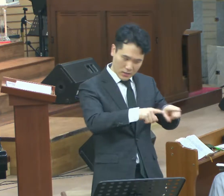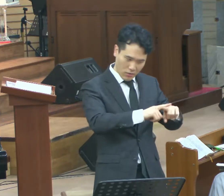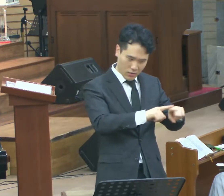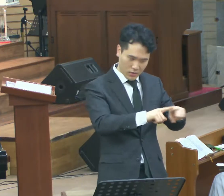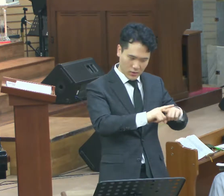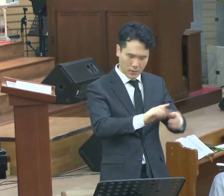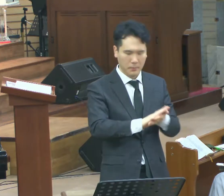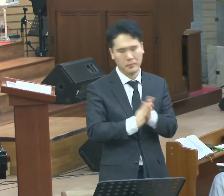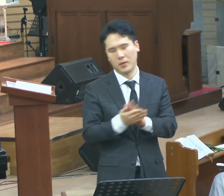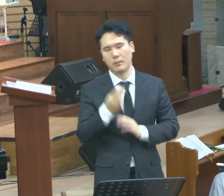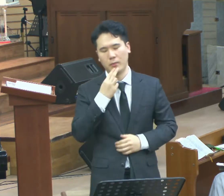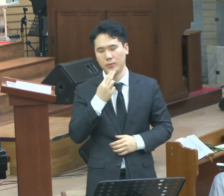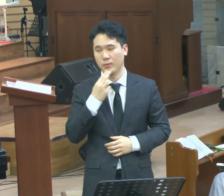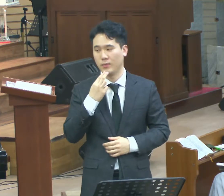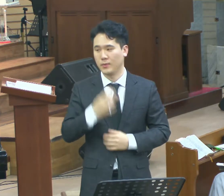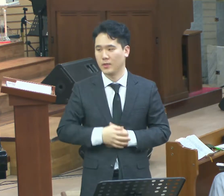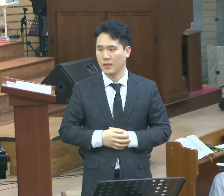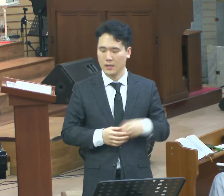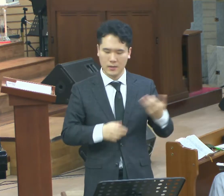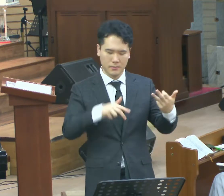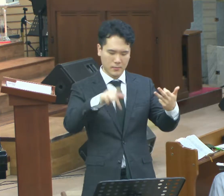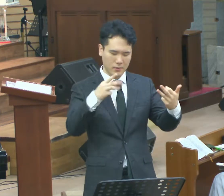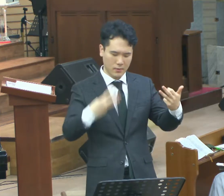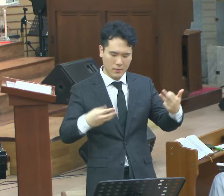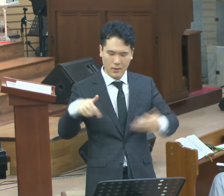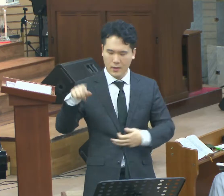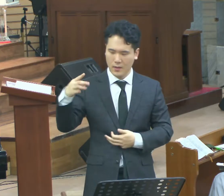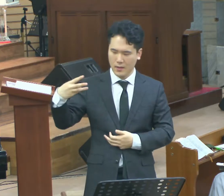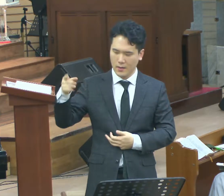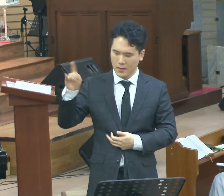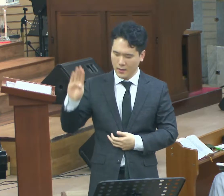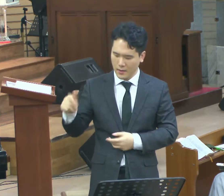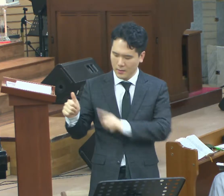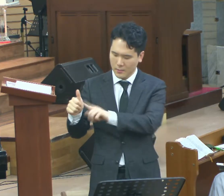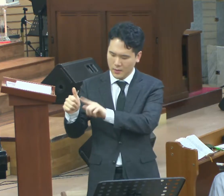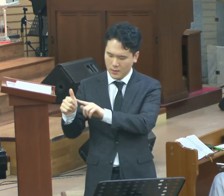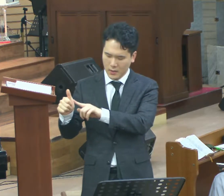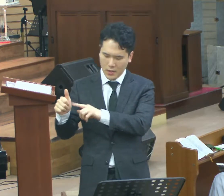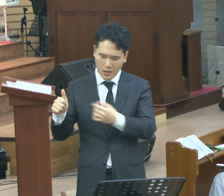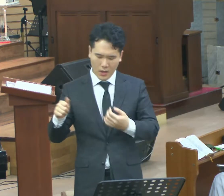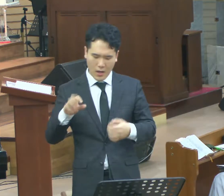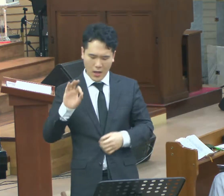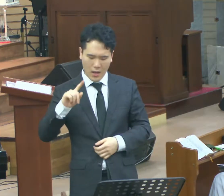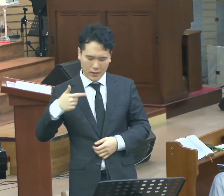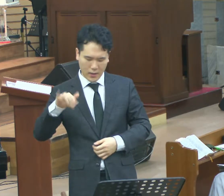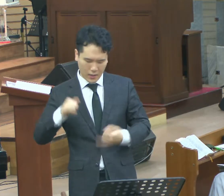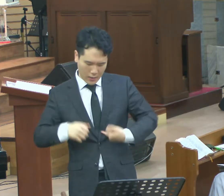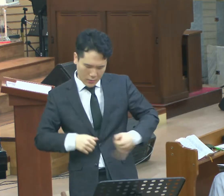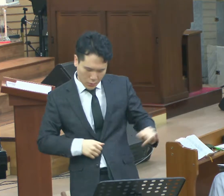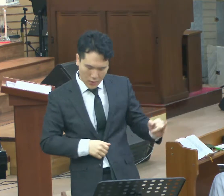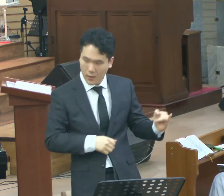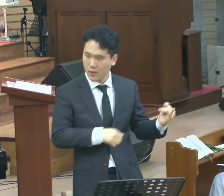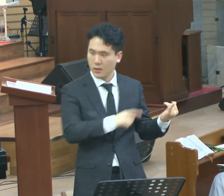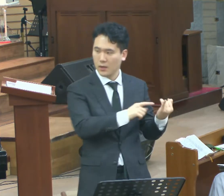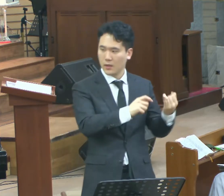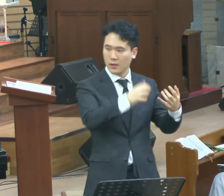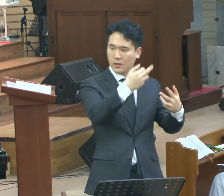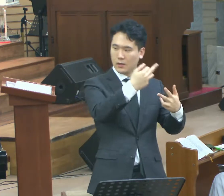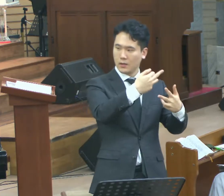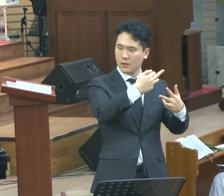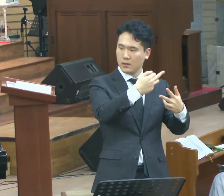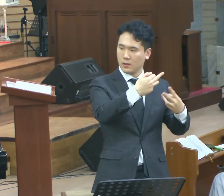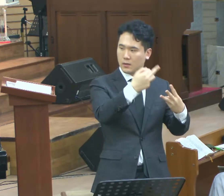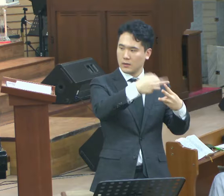믿음이에요. 14절에 갈렙이 거기서 아낙의 소생 세 아들 세세와 아이만과 달메를 쫓아냈다 그랬죠.